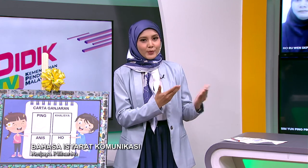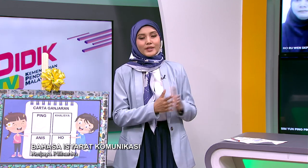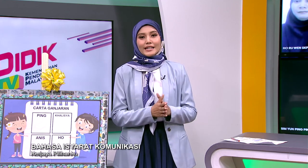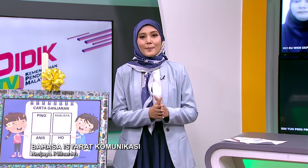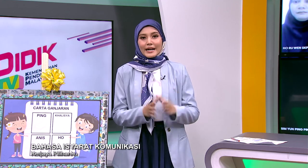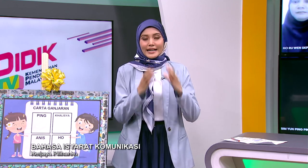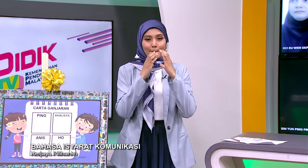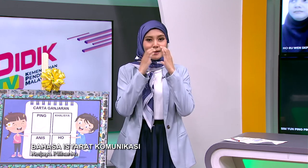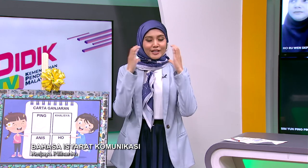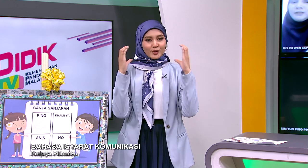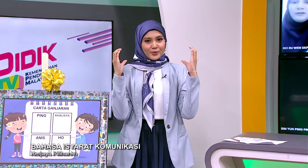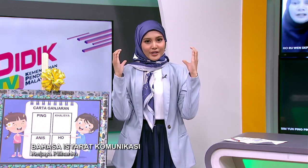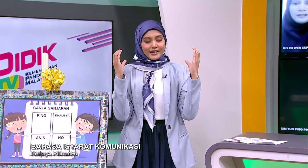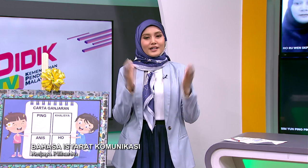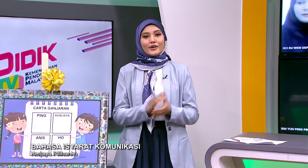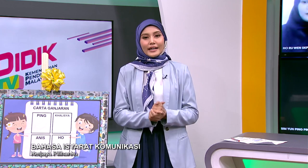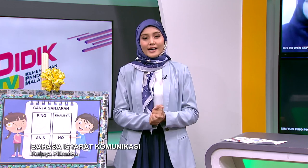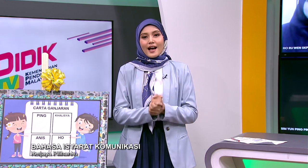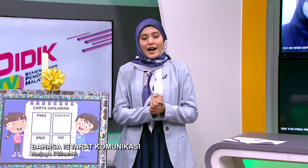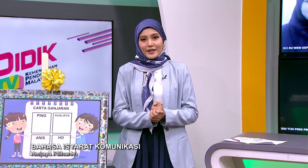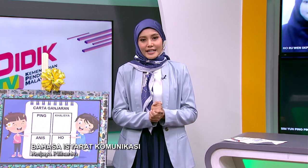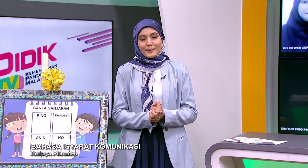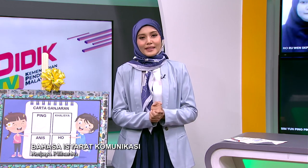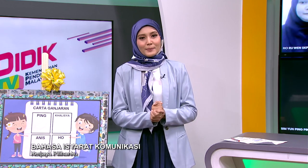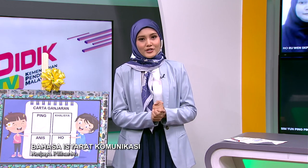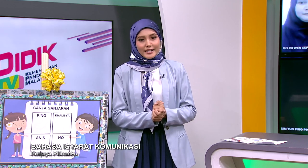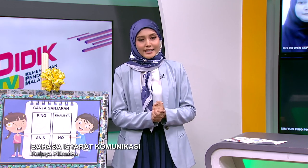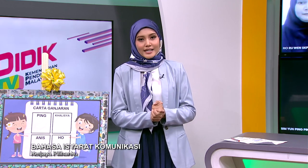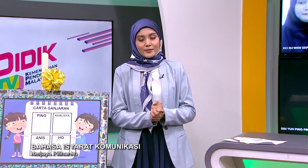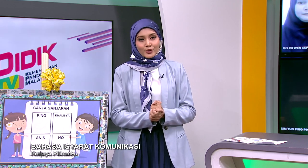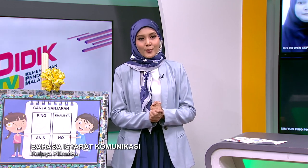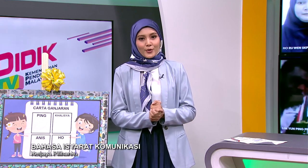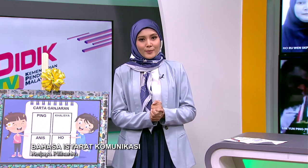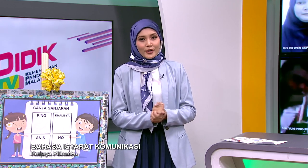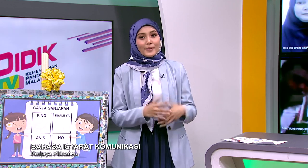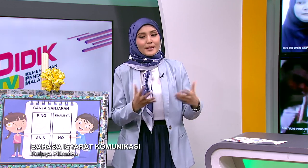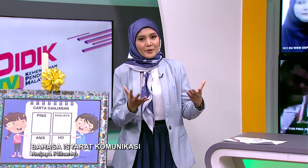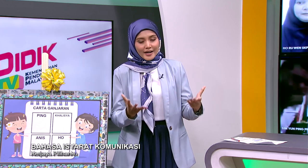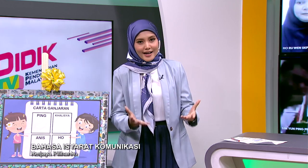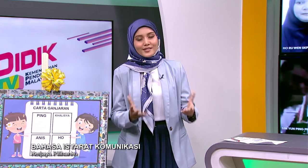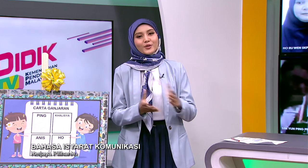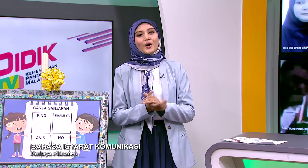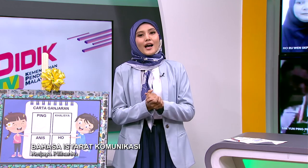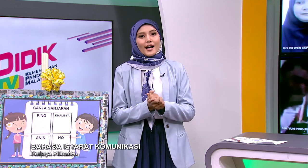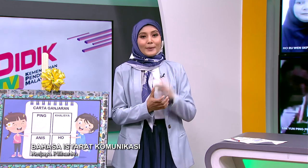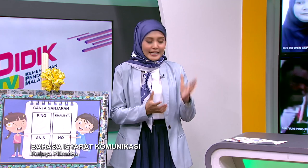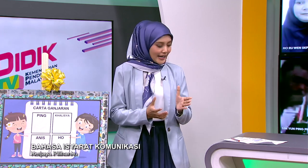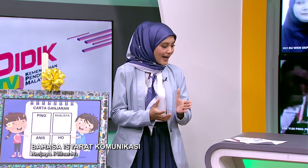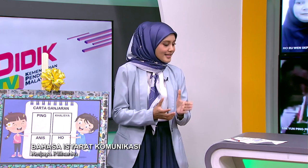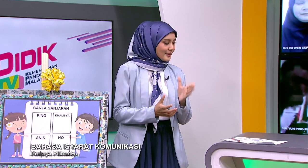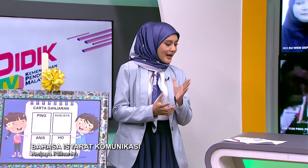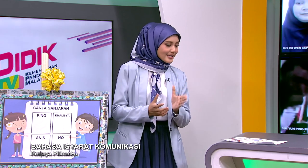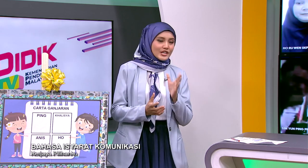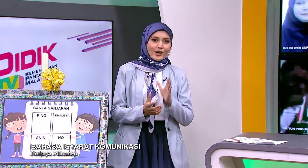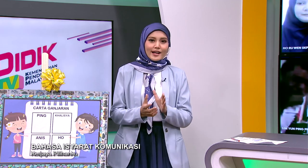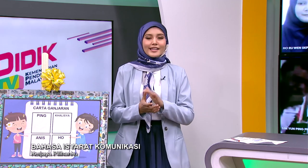cikgu tidak mengenakan pelitup muka kerana hari ini mata pelajaran kita untuk murid-murid berkeperluan khas untuk pendidikan